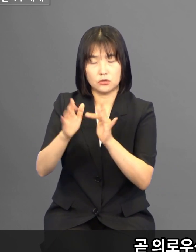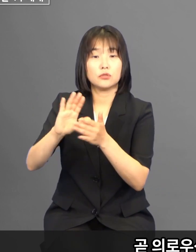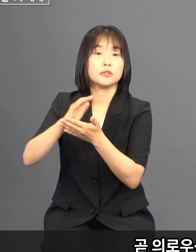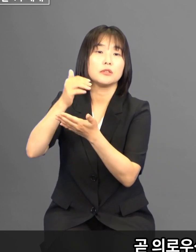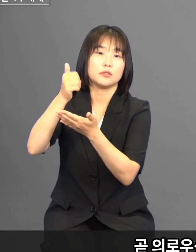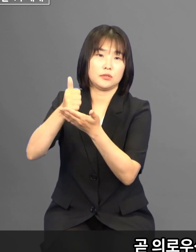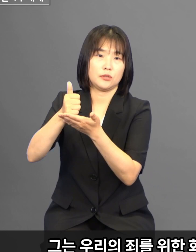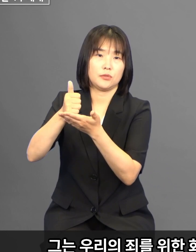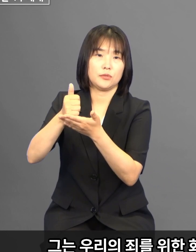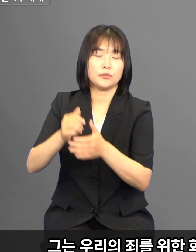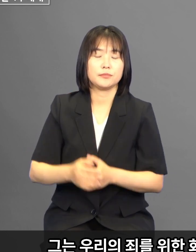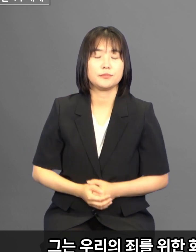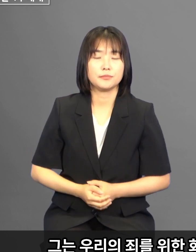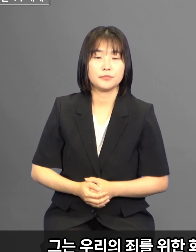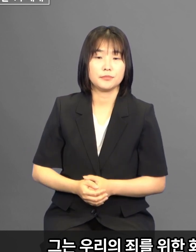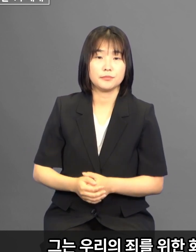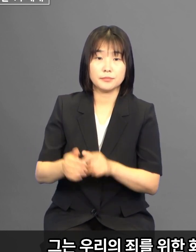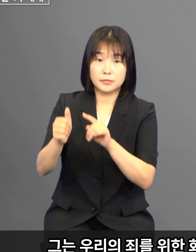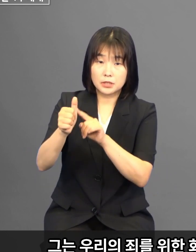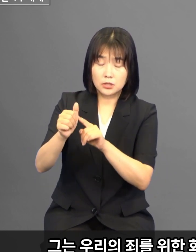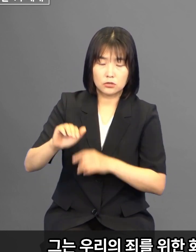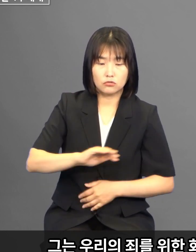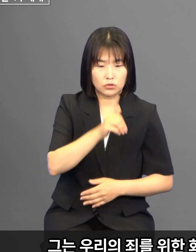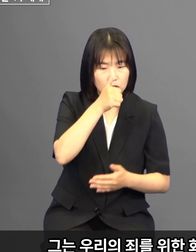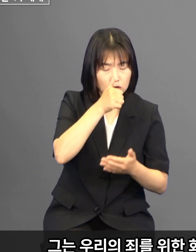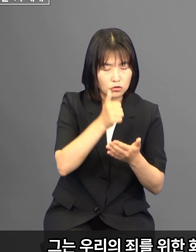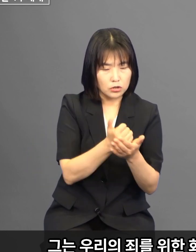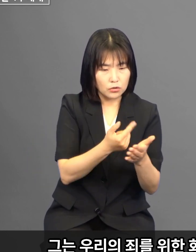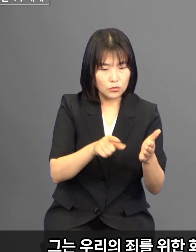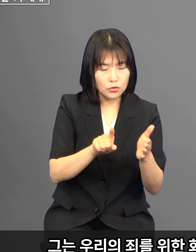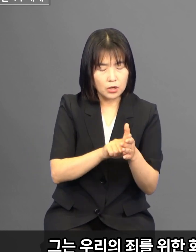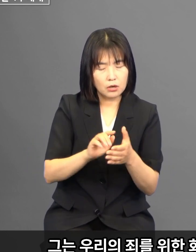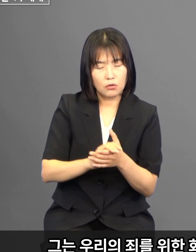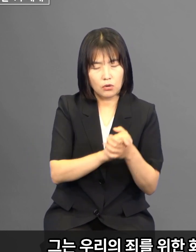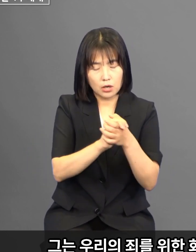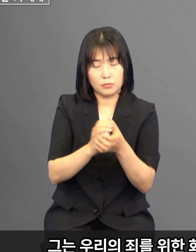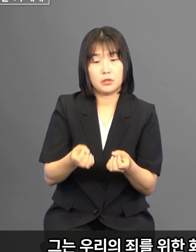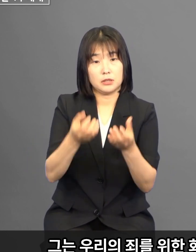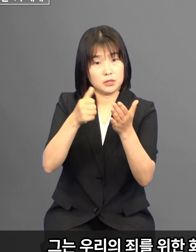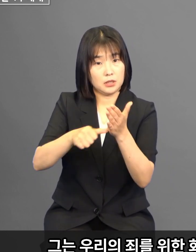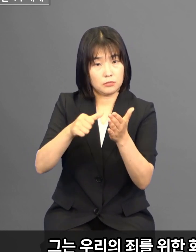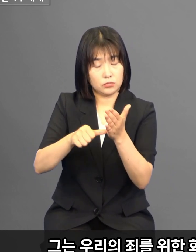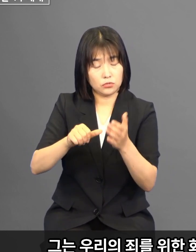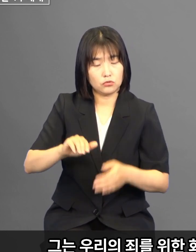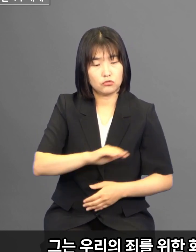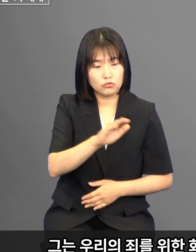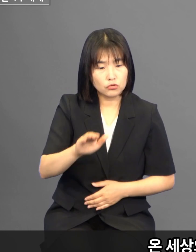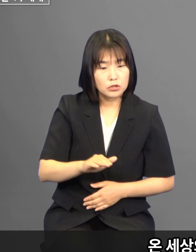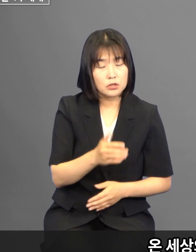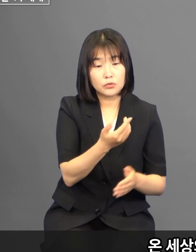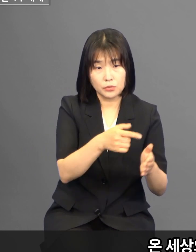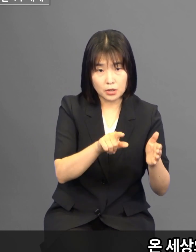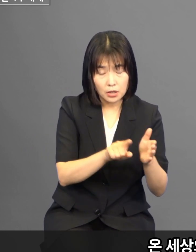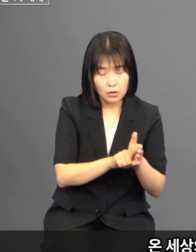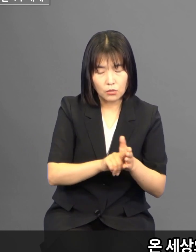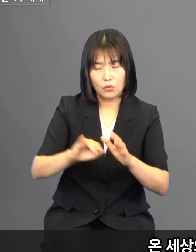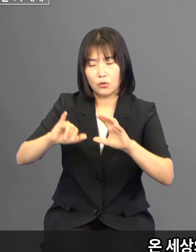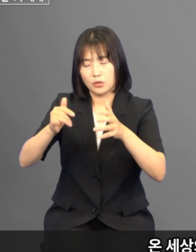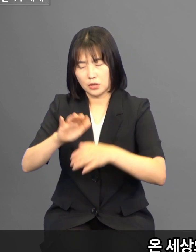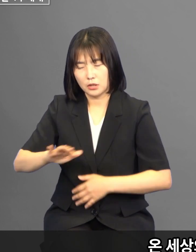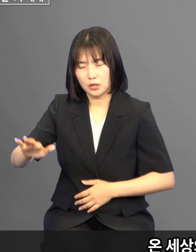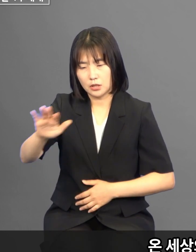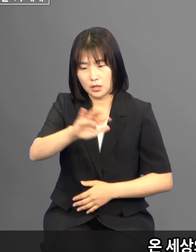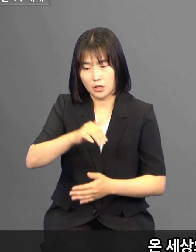그리스도시라. 그는 우리의 죄를 위한 화목제물이니 우리만 위할 뿐 아니요 온 세상의